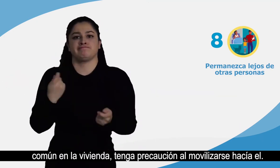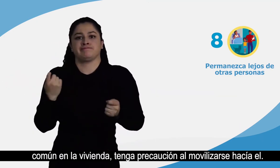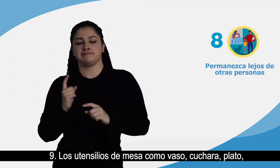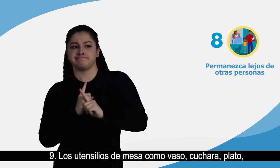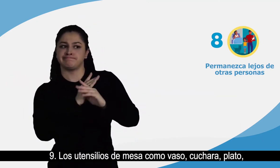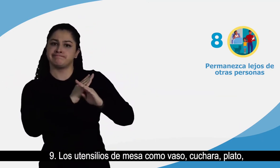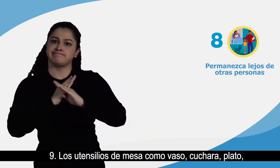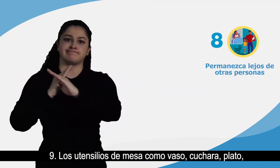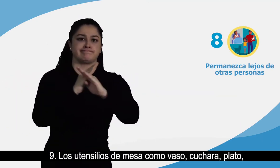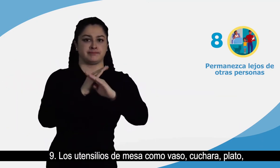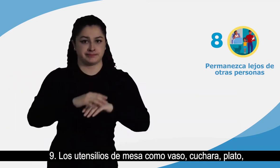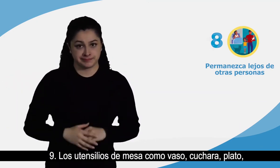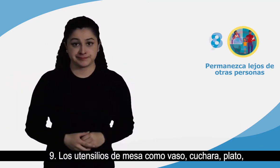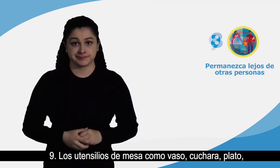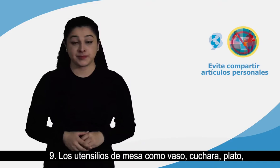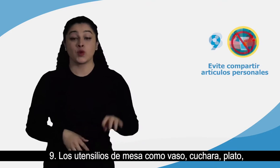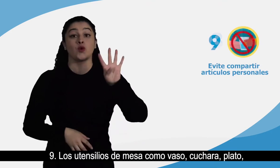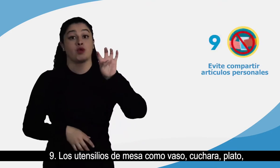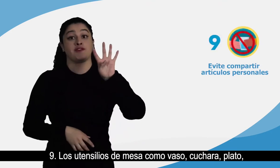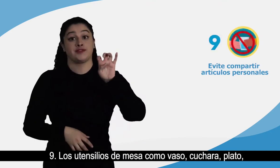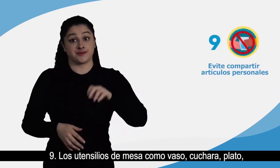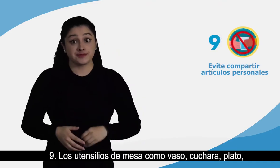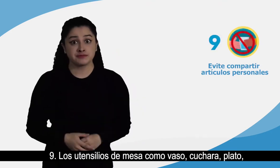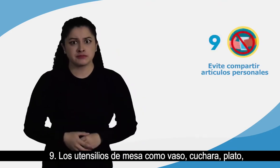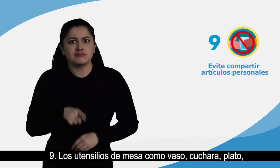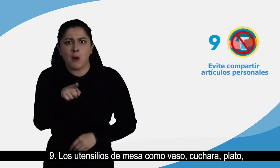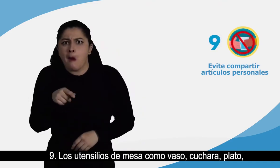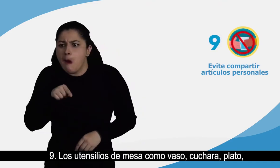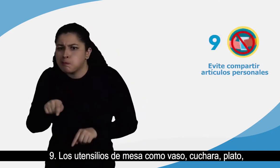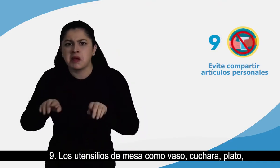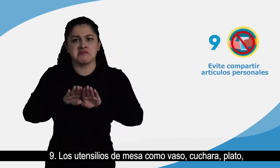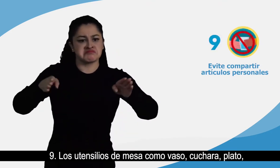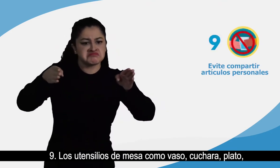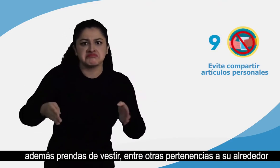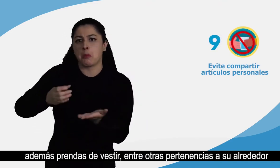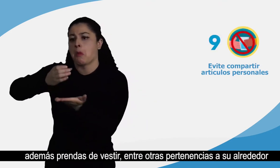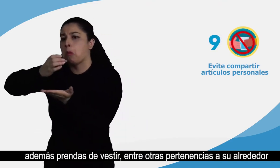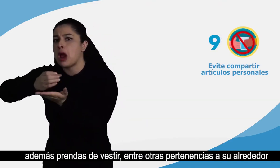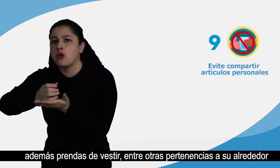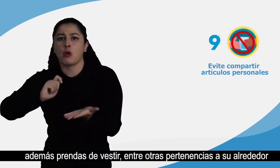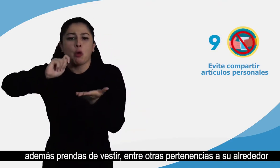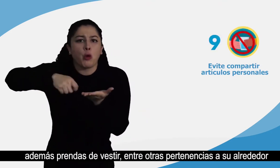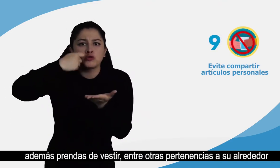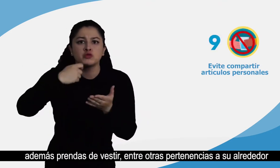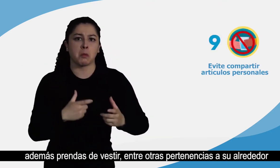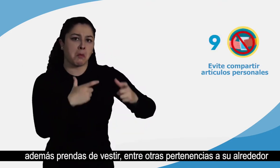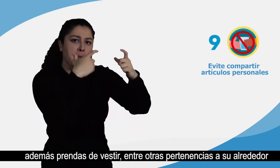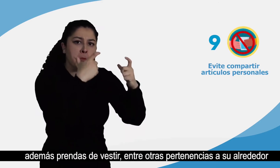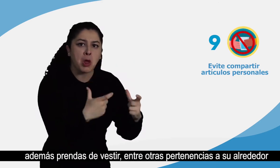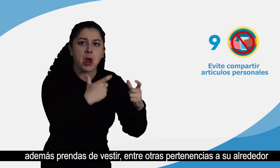9. Los utensilios de mesa, como vaso, cuchara, plato, además prendas de vestir, entre otras